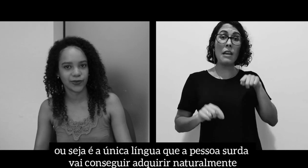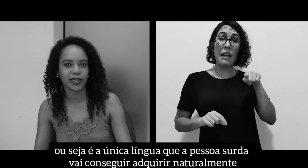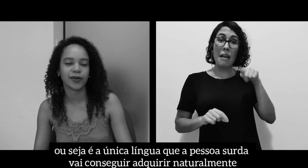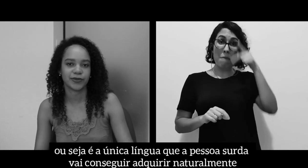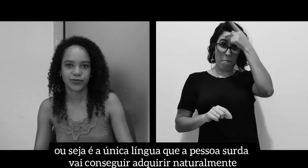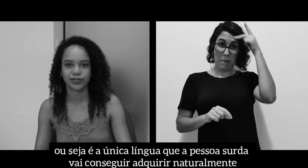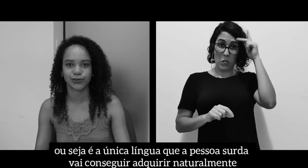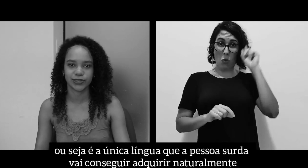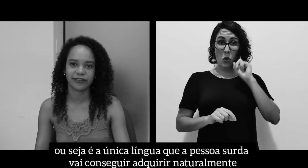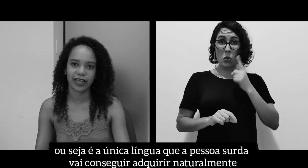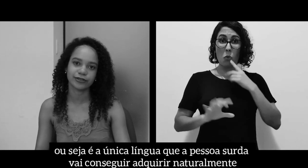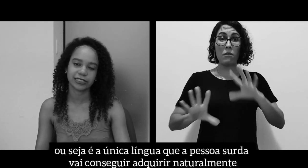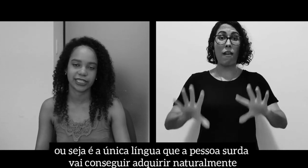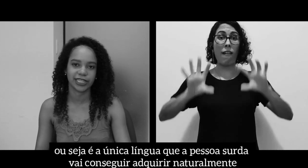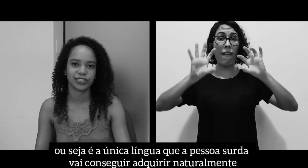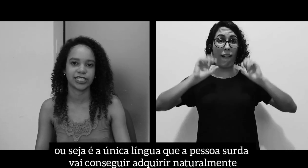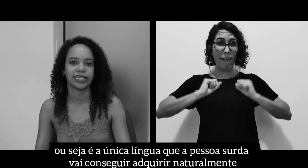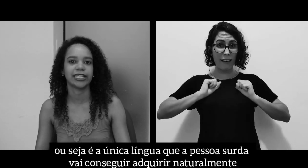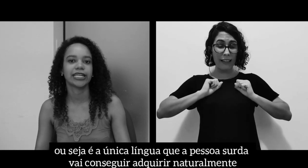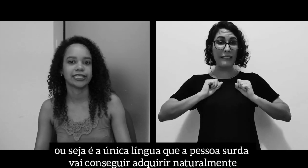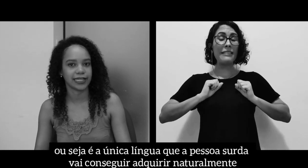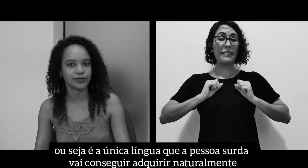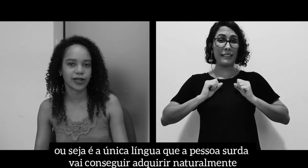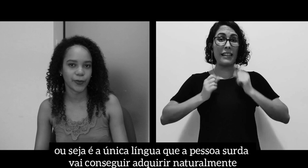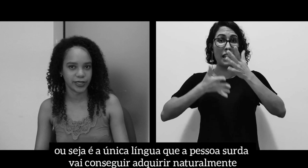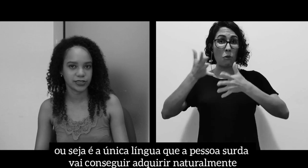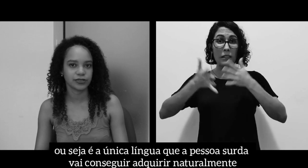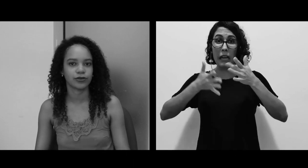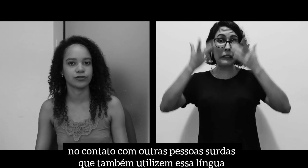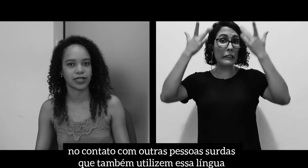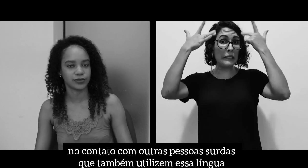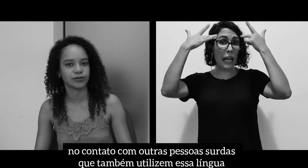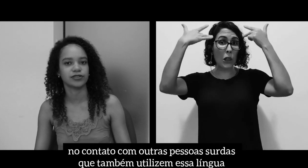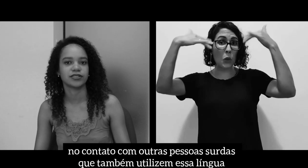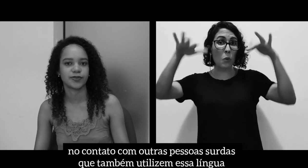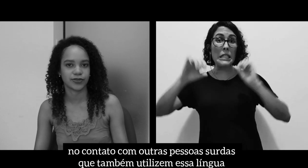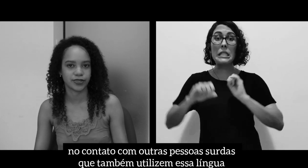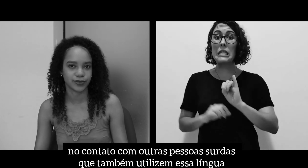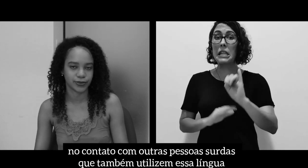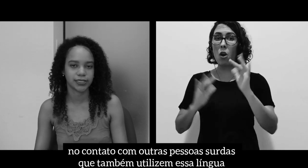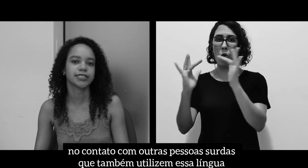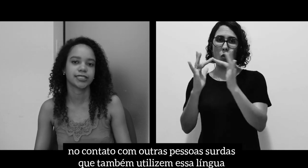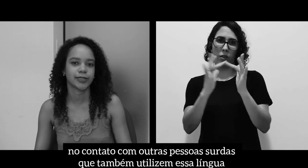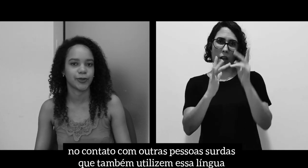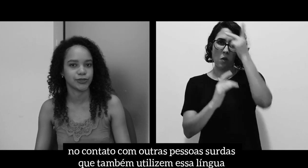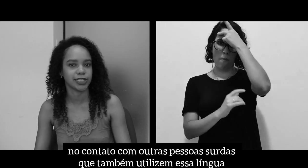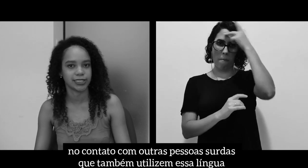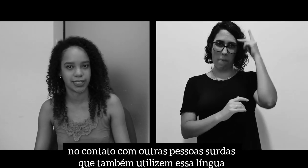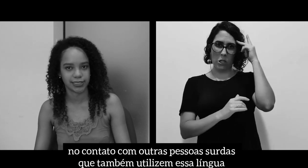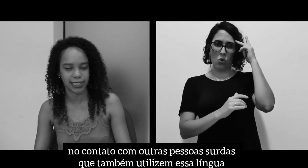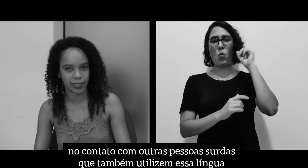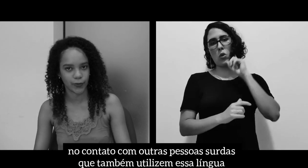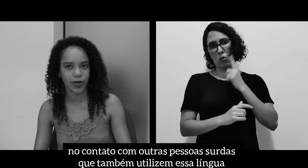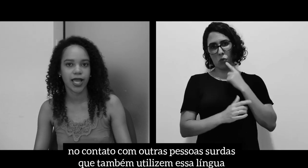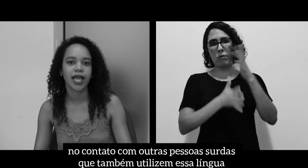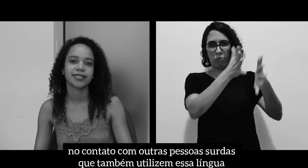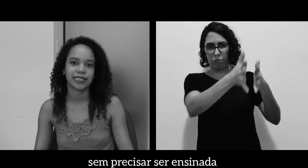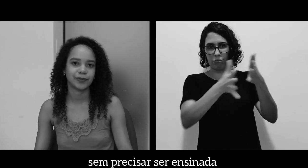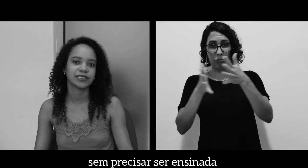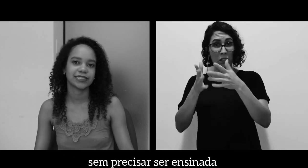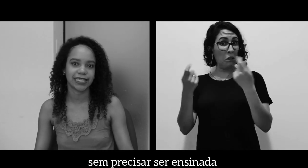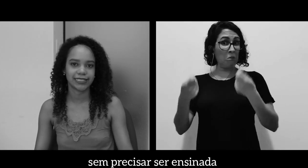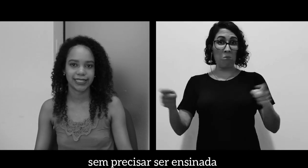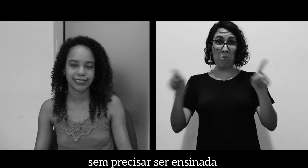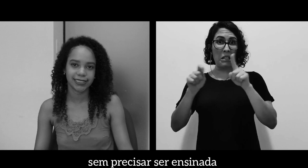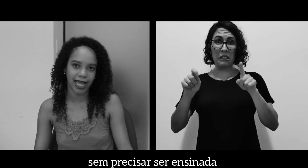única língua que a pessoa surda vai conseguir adquirir naturalmente no contato com outras pessoas surdas que também utilizam essa língua,